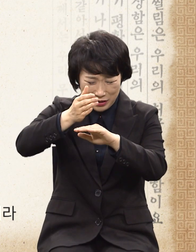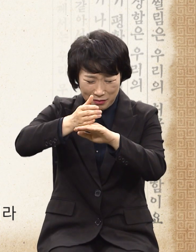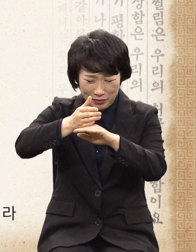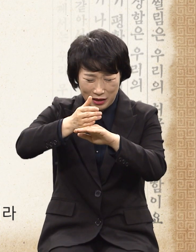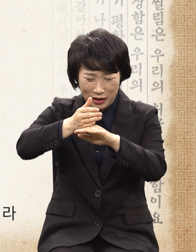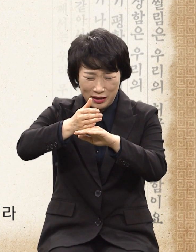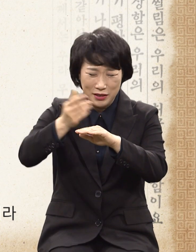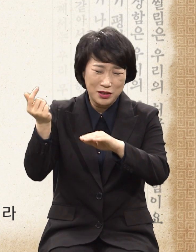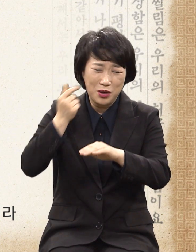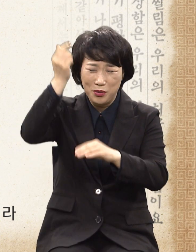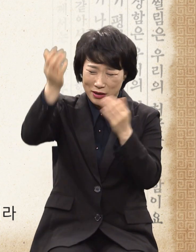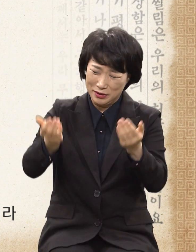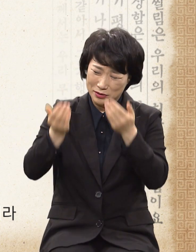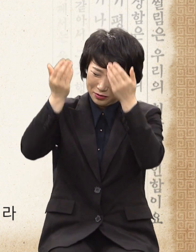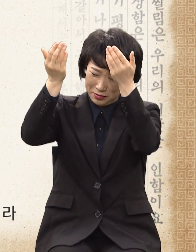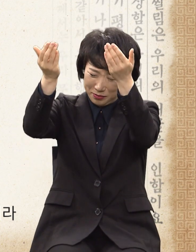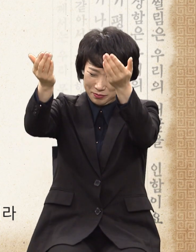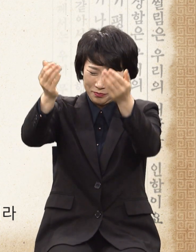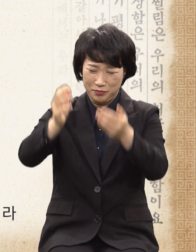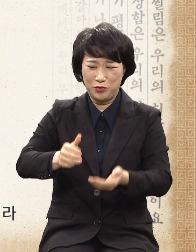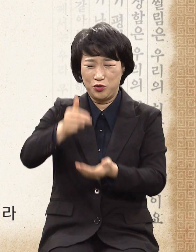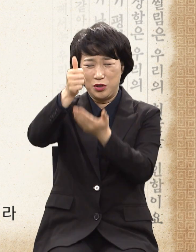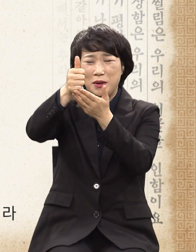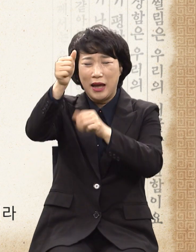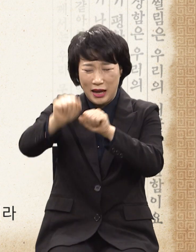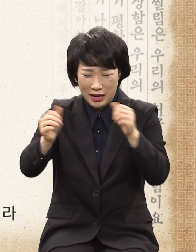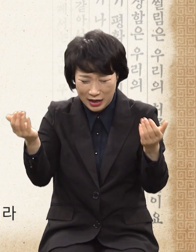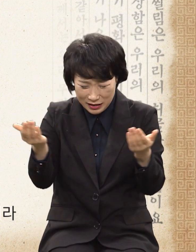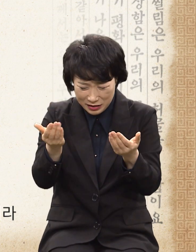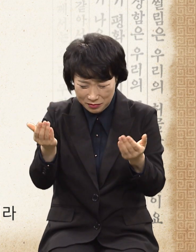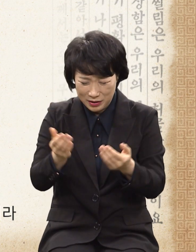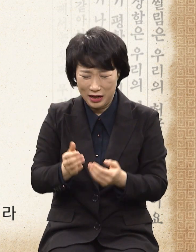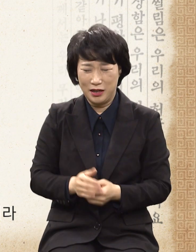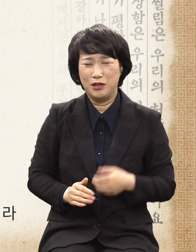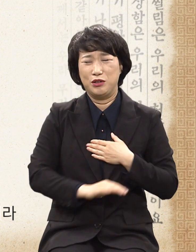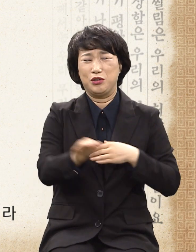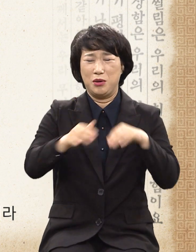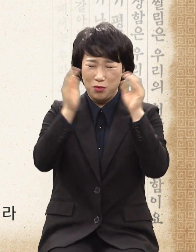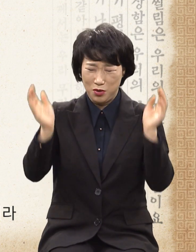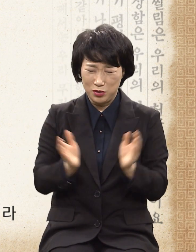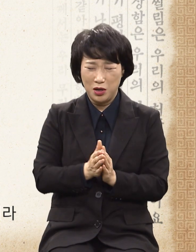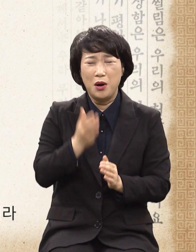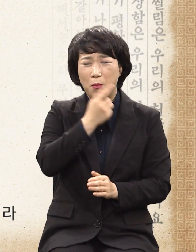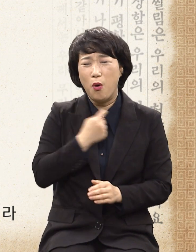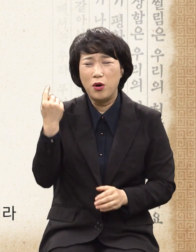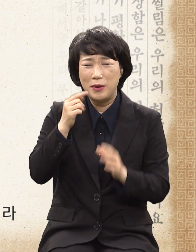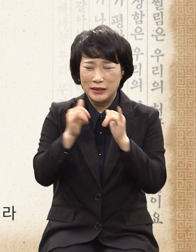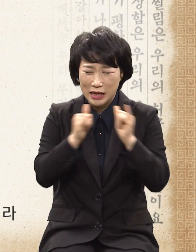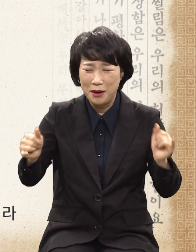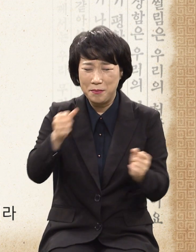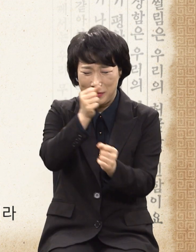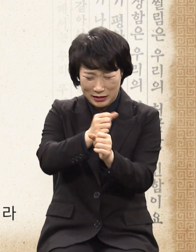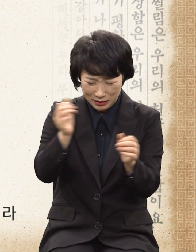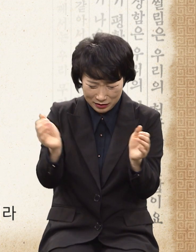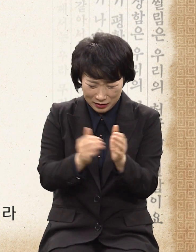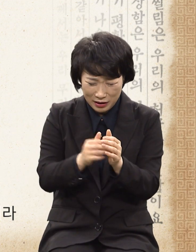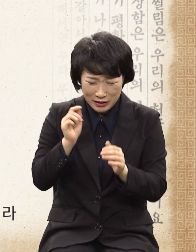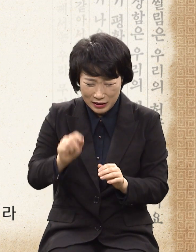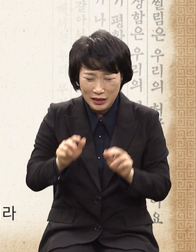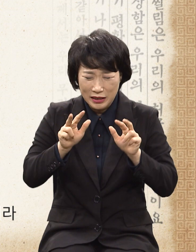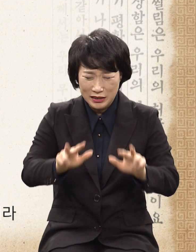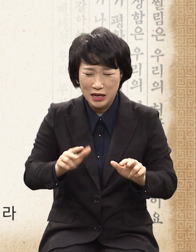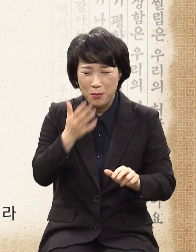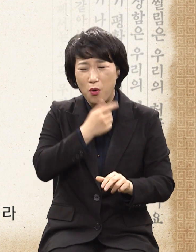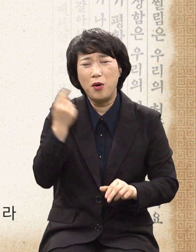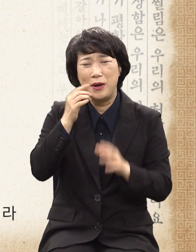감사합니다. 영광 돌립니다. 주가 하셨습니다. 우리 모두 복음의 사람을 만들었습니다. 이게 복음의